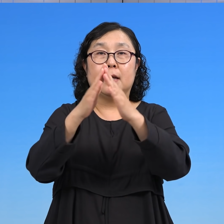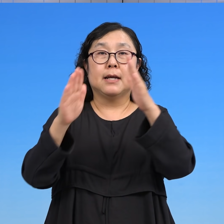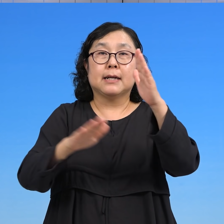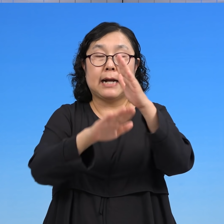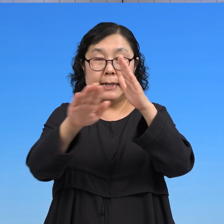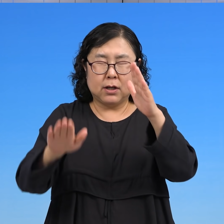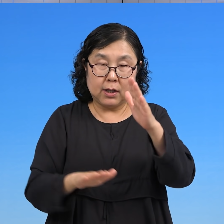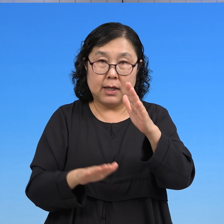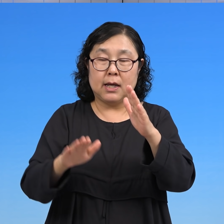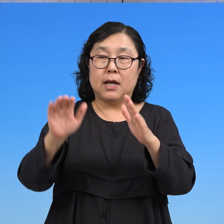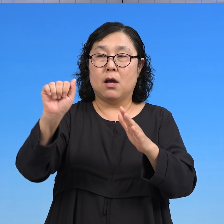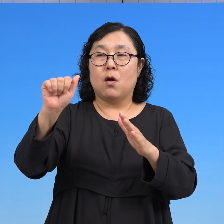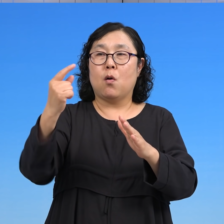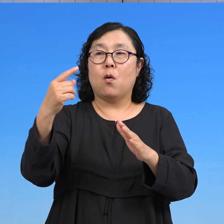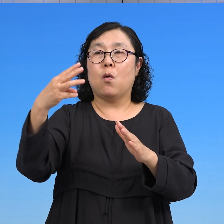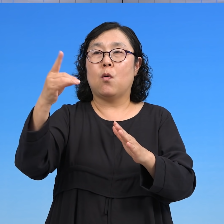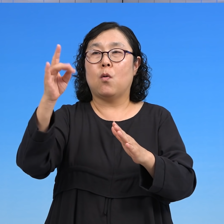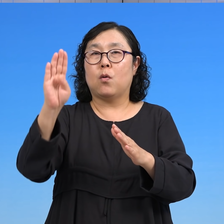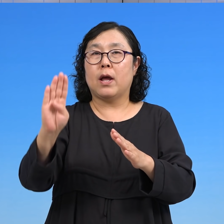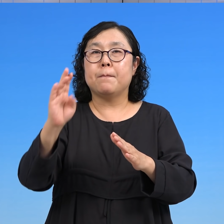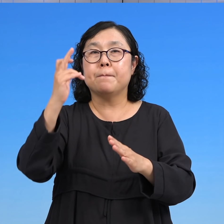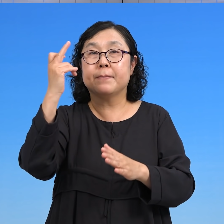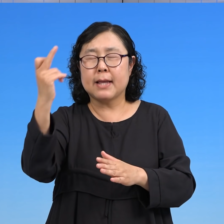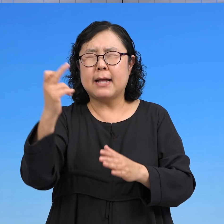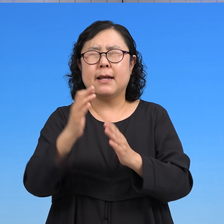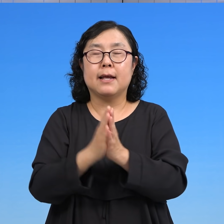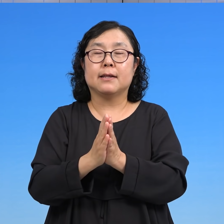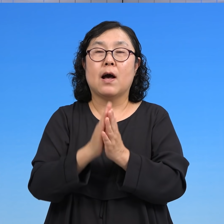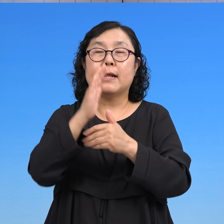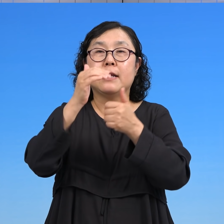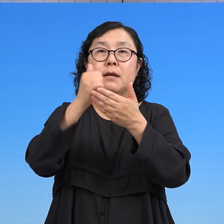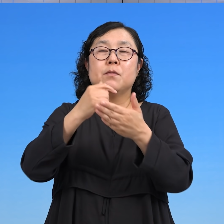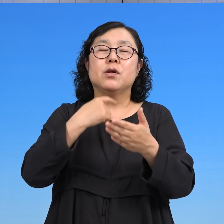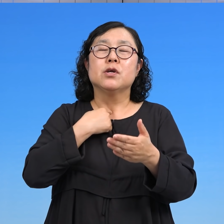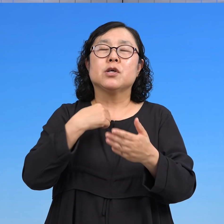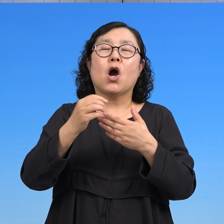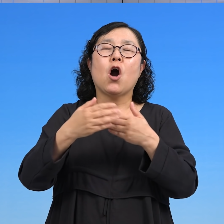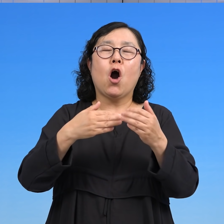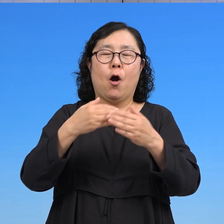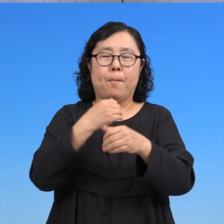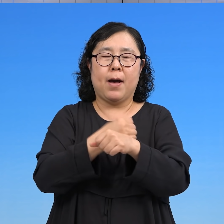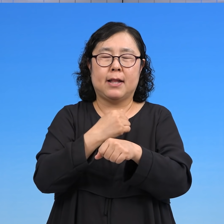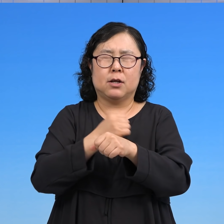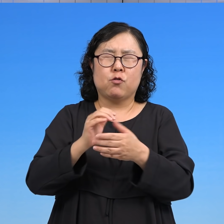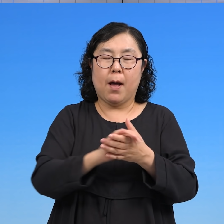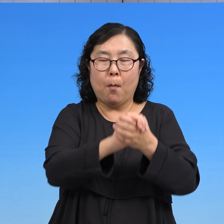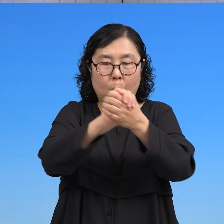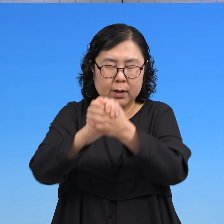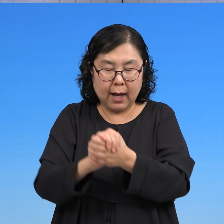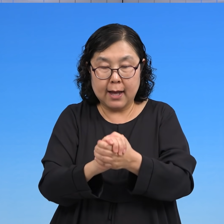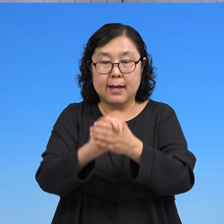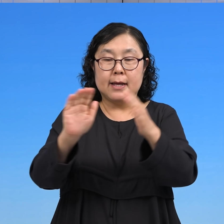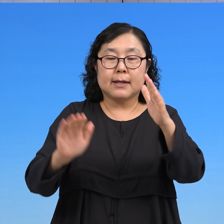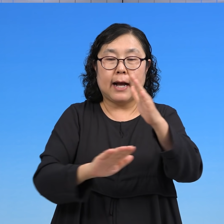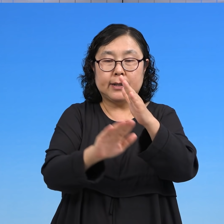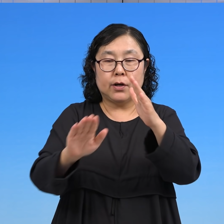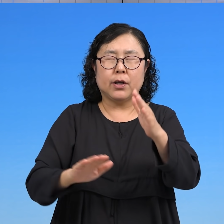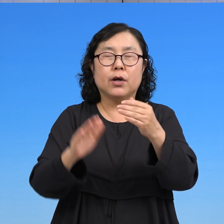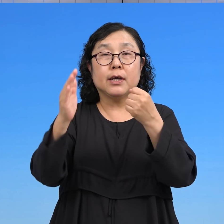가정이 호렙산에서의 하나님을 경험하는 너무나 화목한 가정이었기 때문에 힘을 얻을